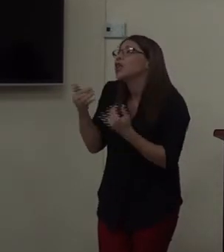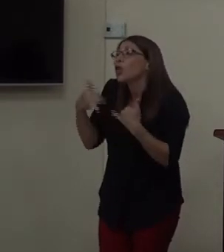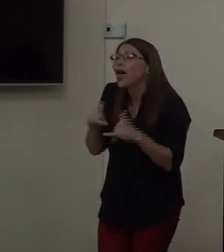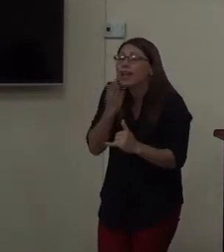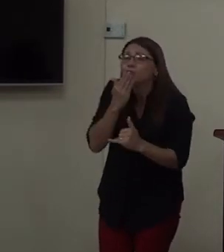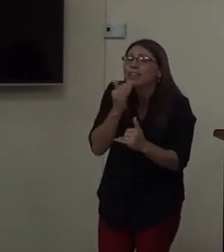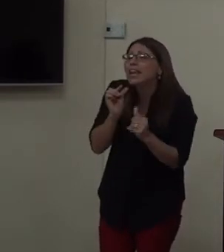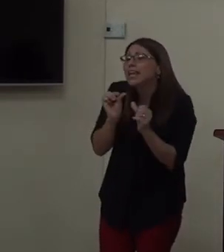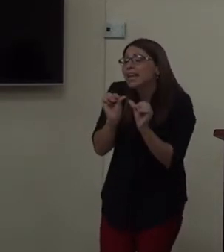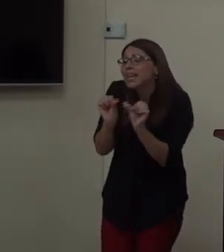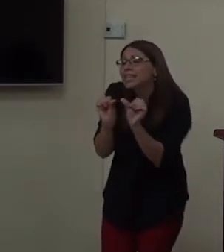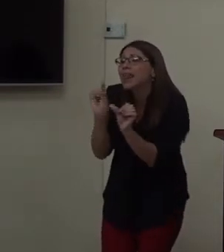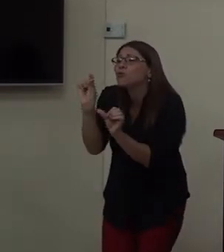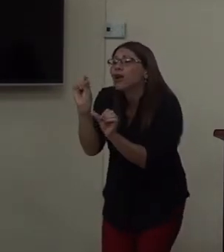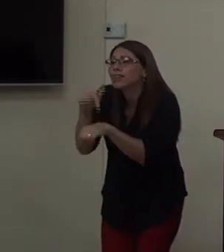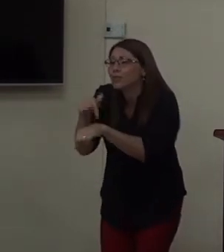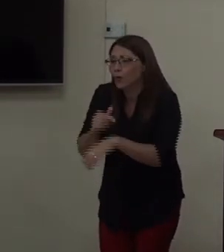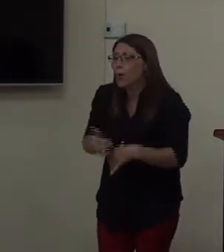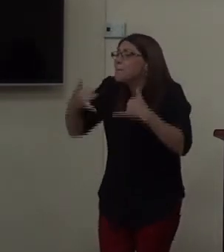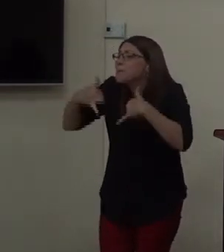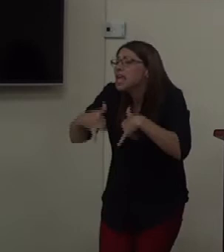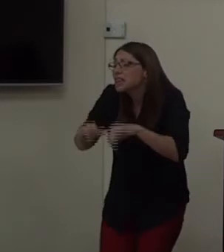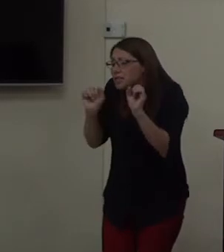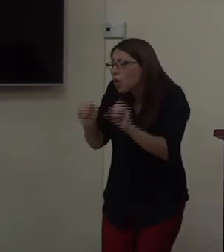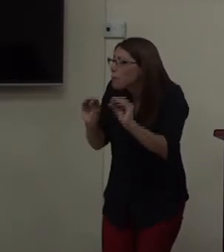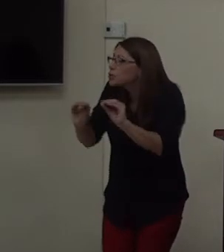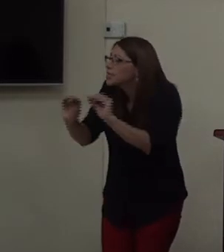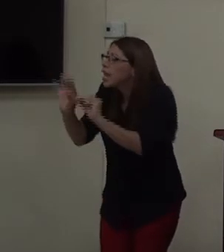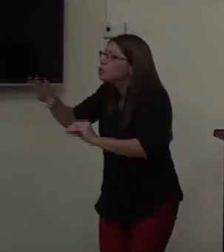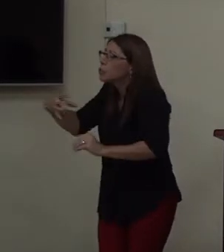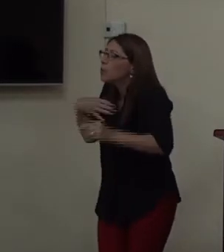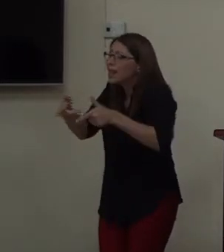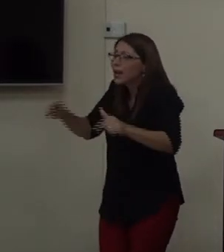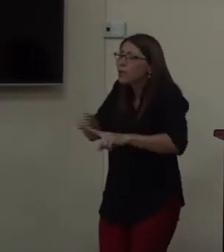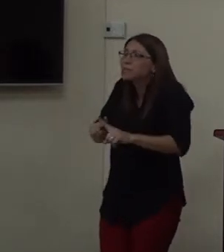a proporcionar medios educativos en las lenguas, pero ahí está, ¿no?